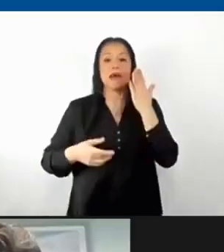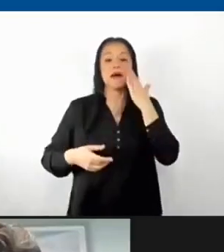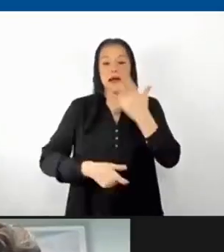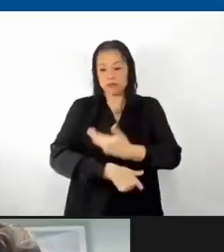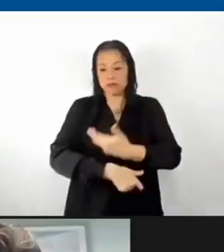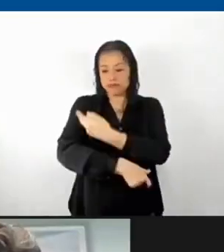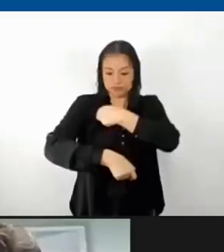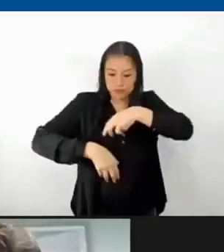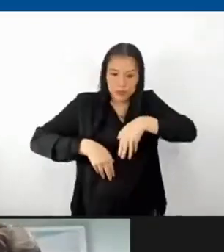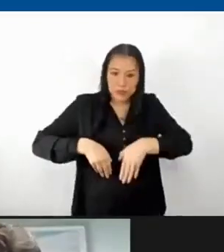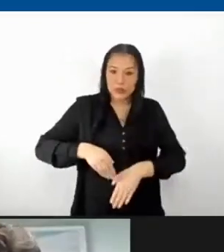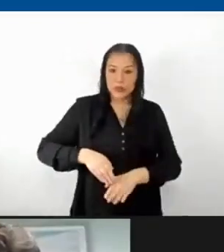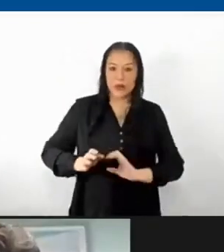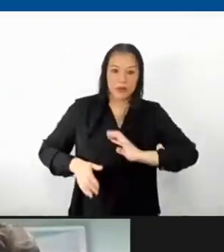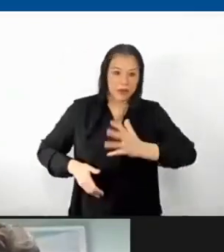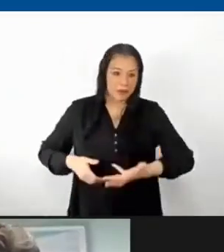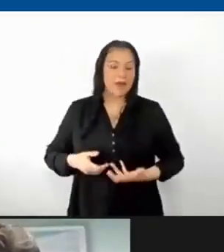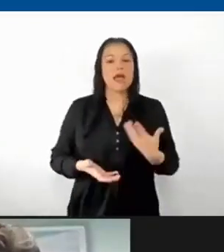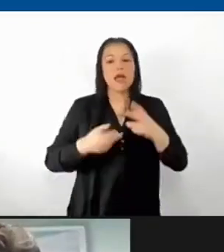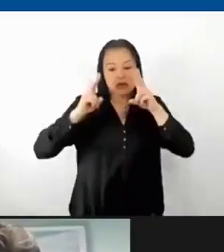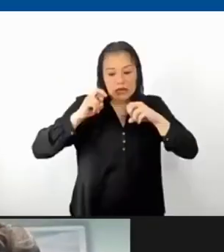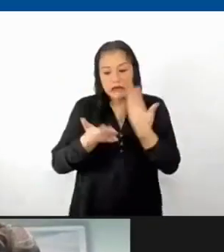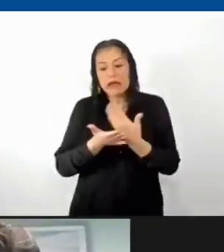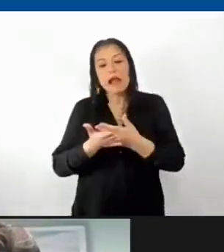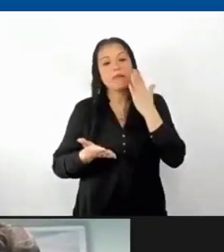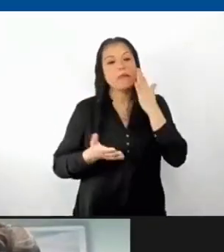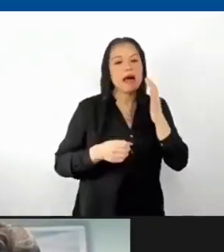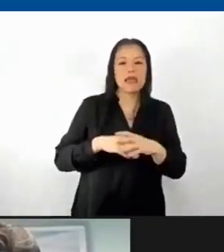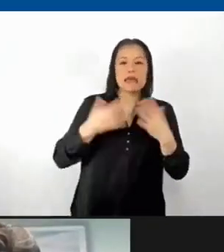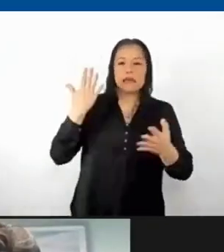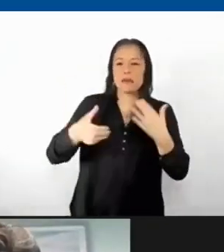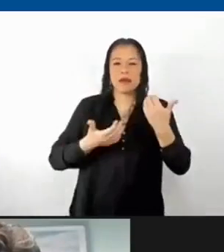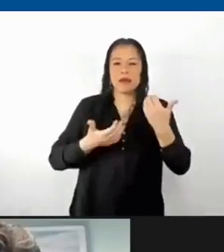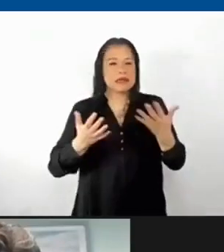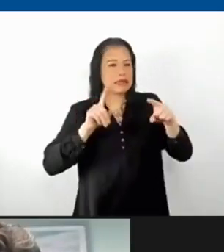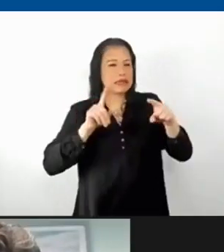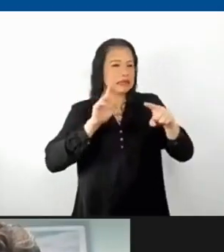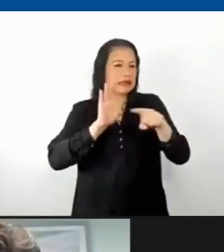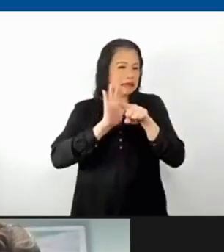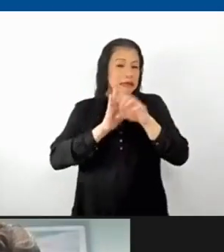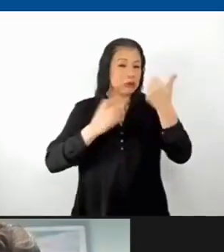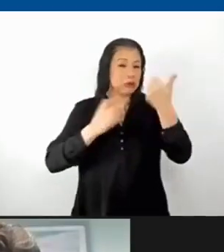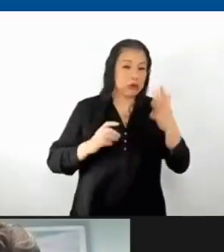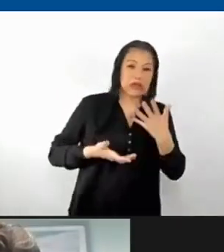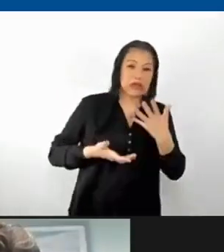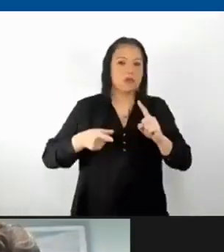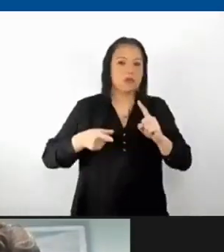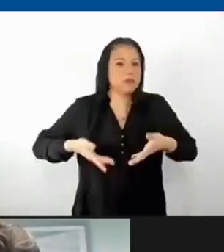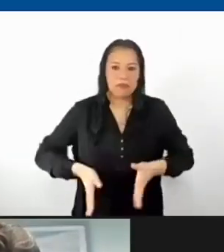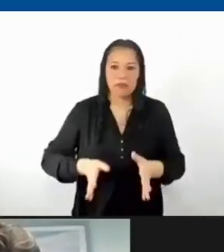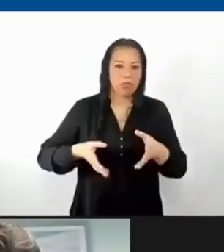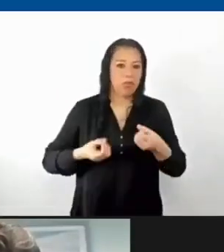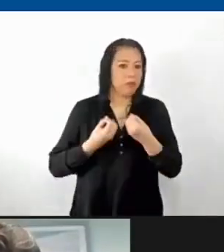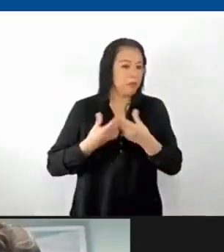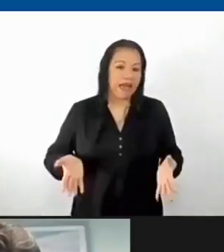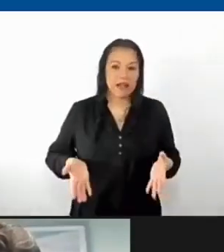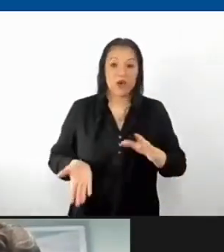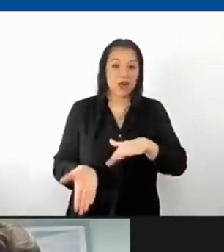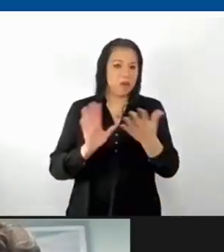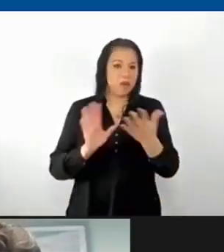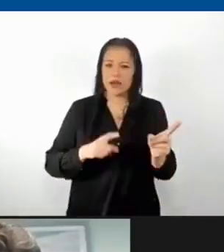estudios que se han hecho de toxicidad en las mamás, pues no provoca toxicidad, no provoca pérdida del bebé, ningún